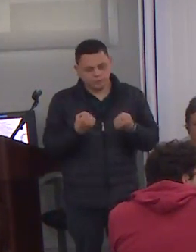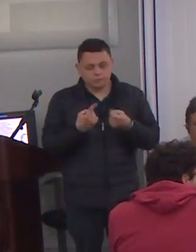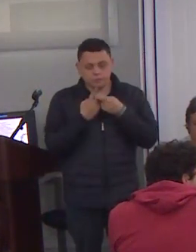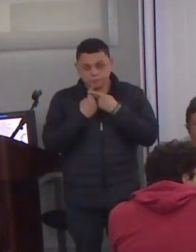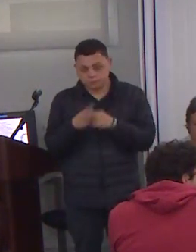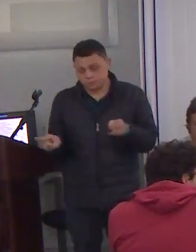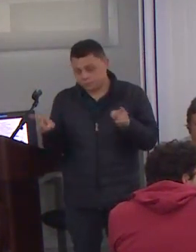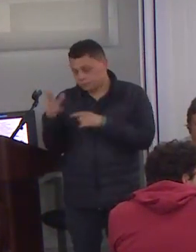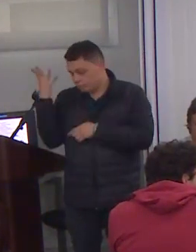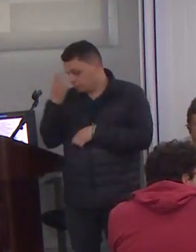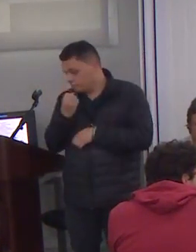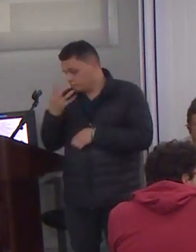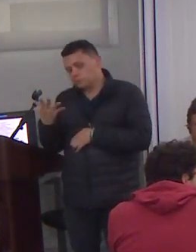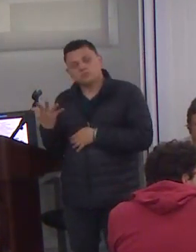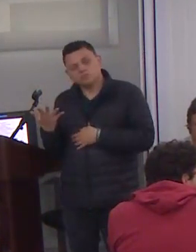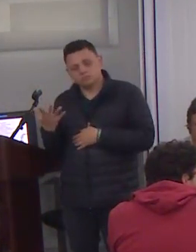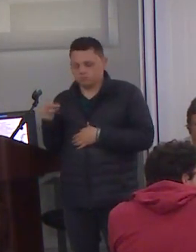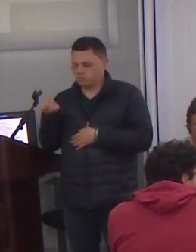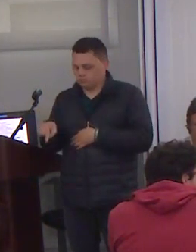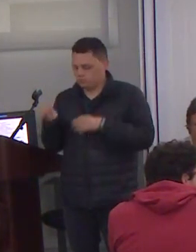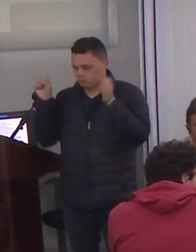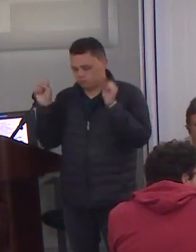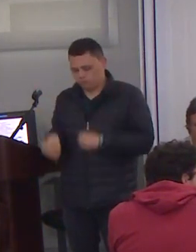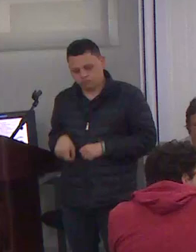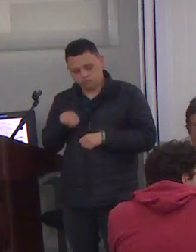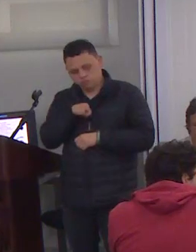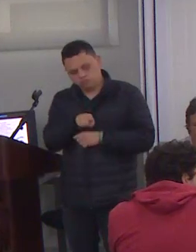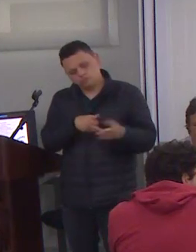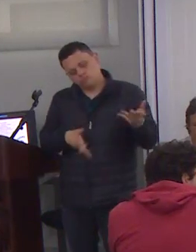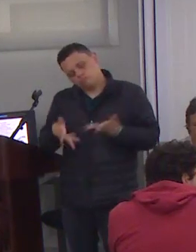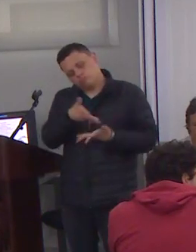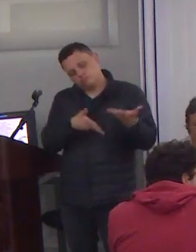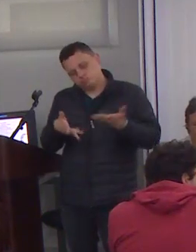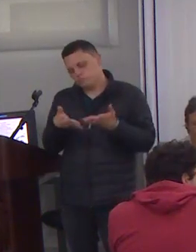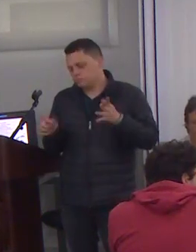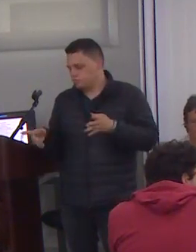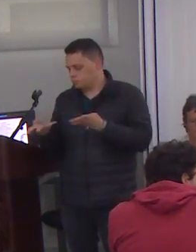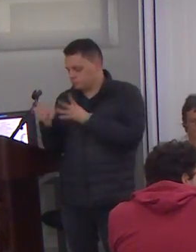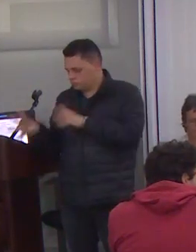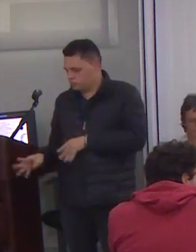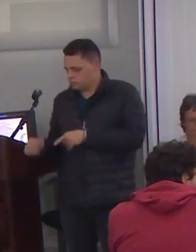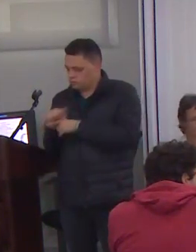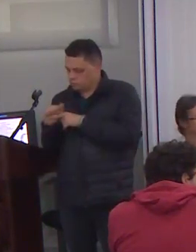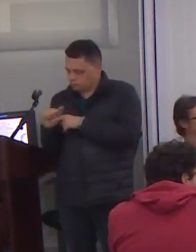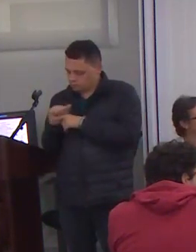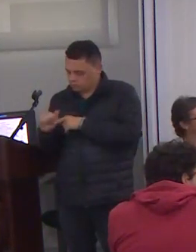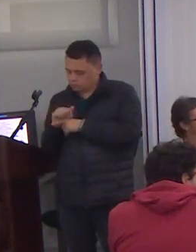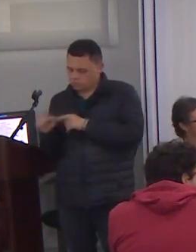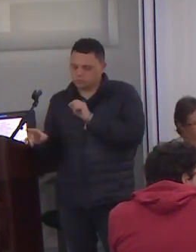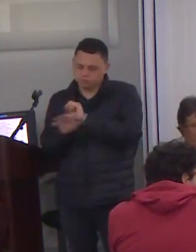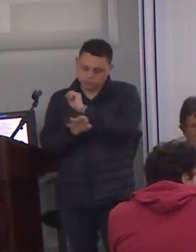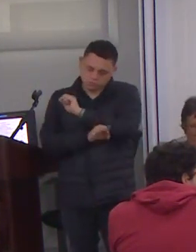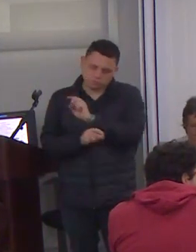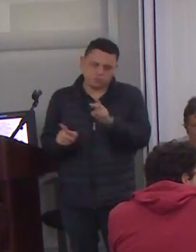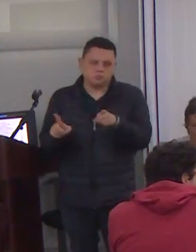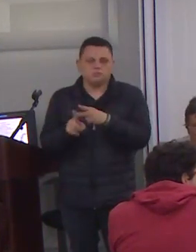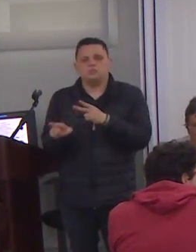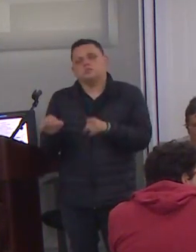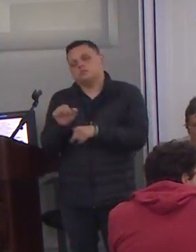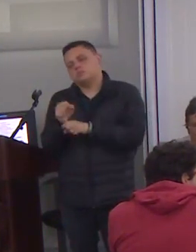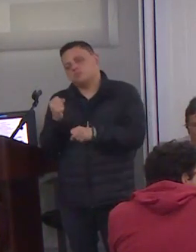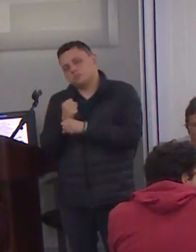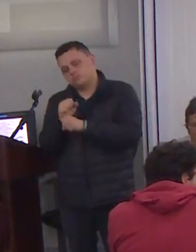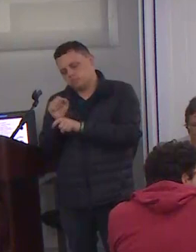lo bonito también fue que permitieron que interactuaran estudiantes en práctica en el caso de psicología de trabajo